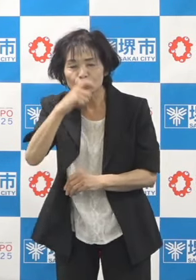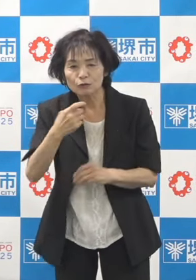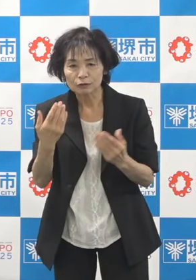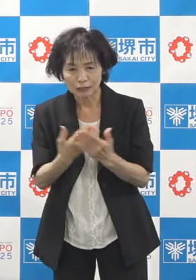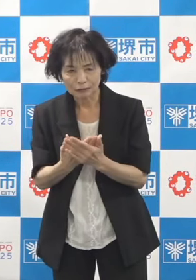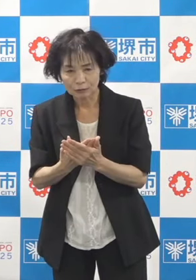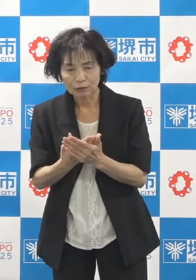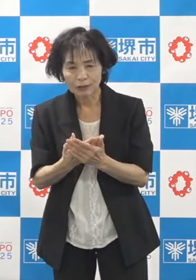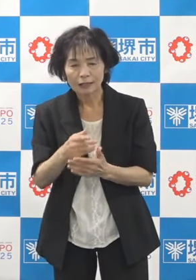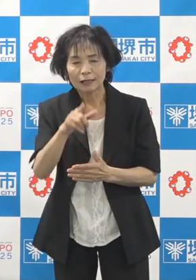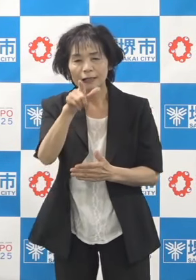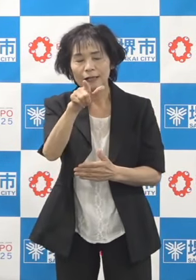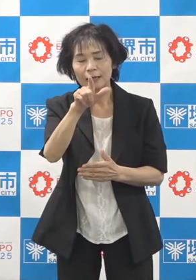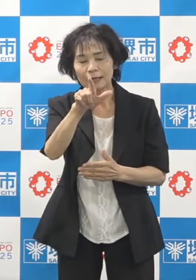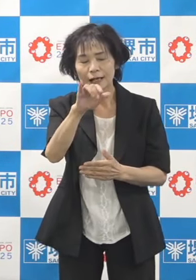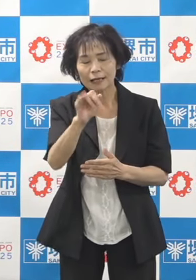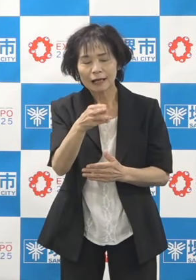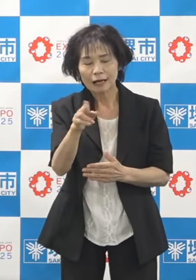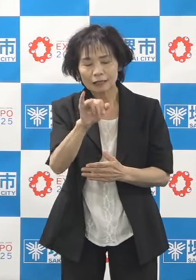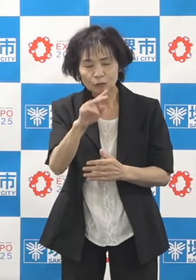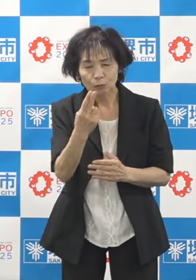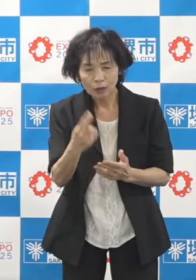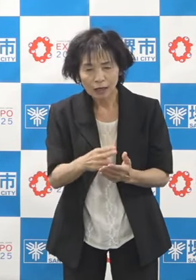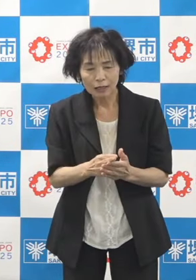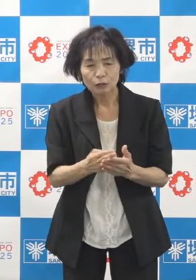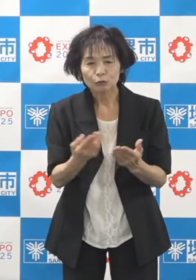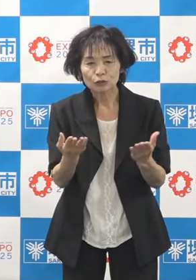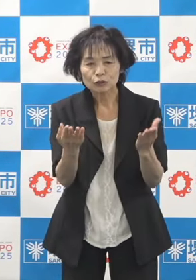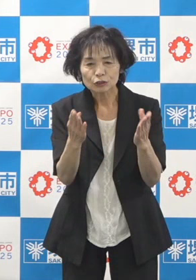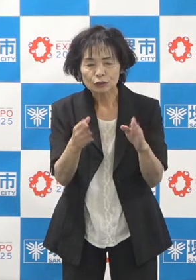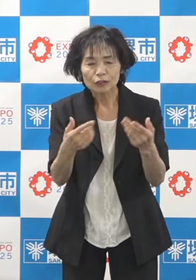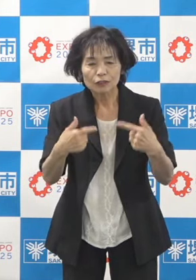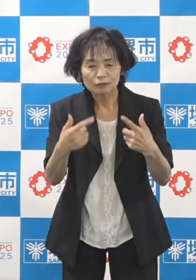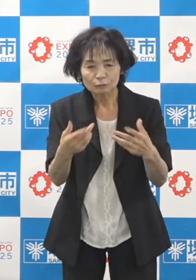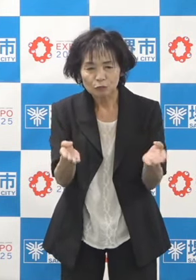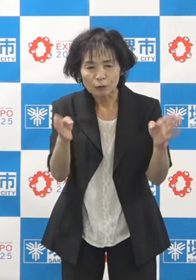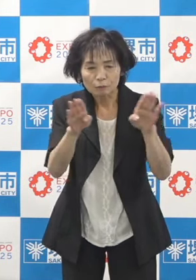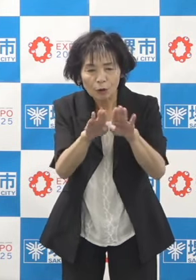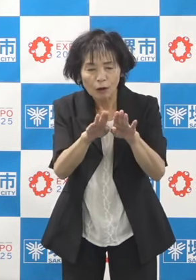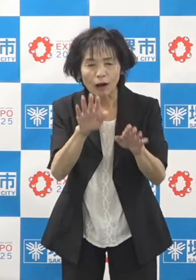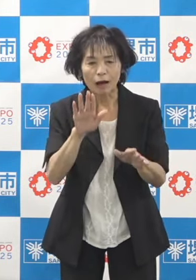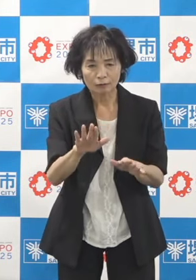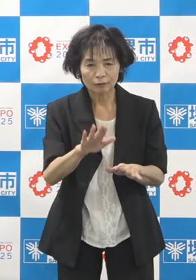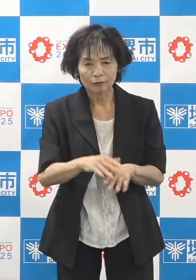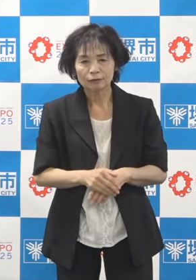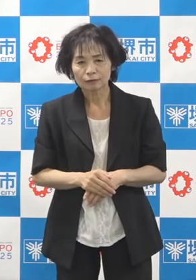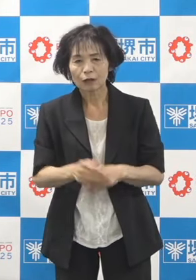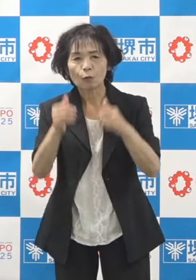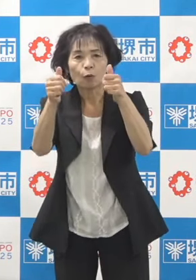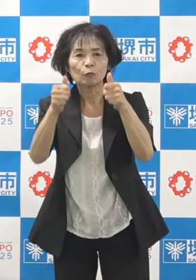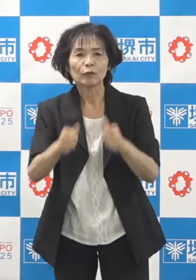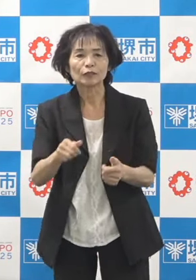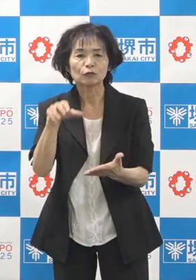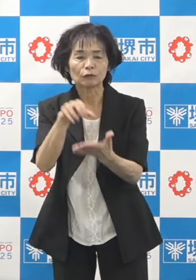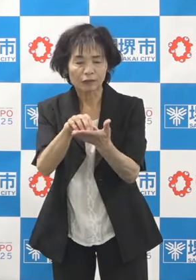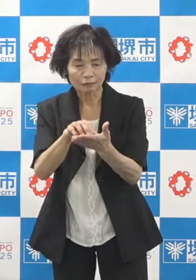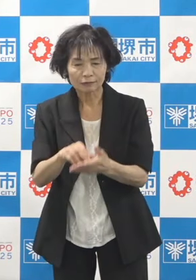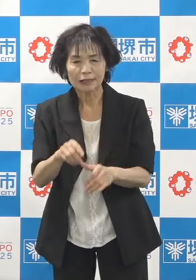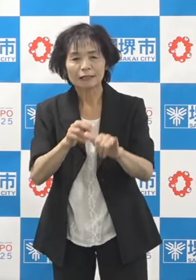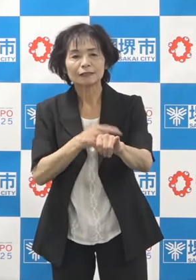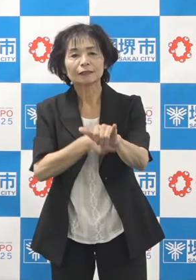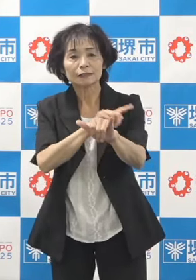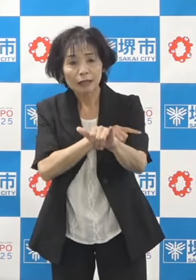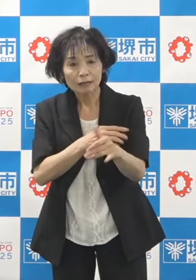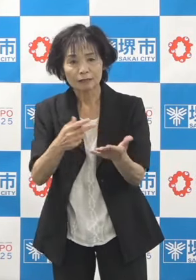堂普段閉じてるけどこのままでいいんでしたっけっていうのが今もホームページに出たりしてますけど、 あるいはその人権資料館